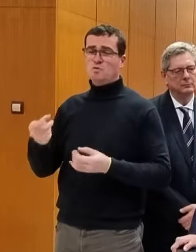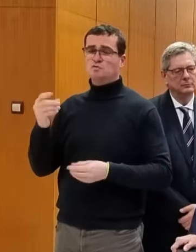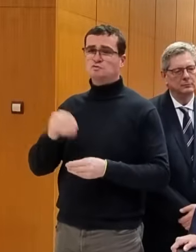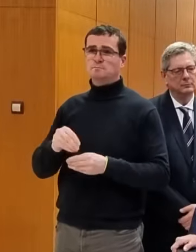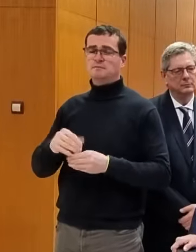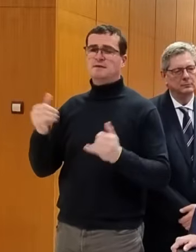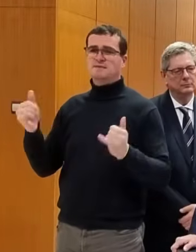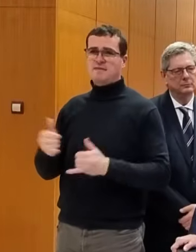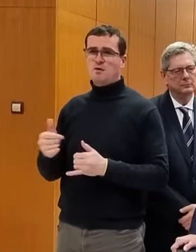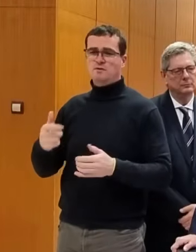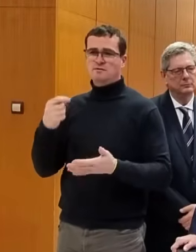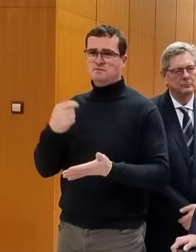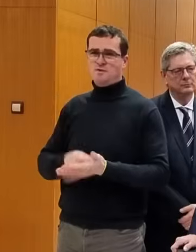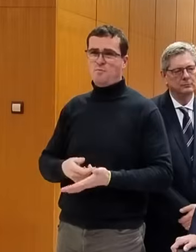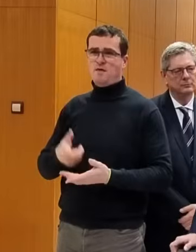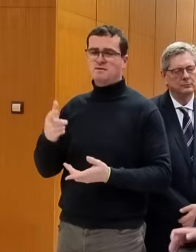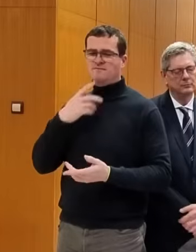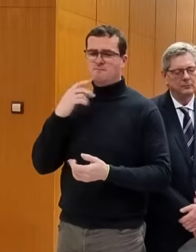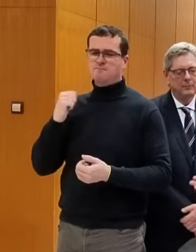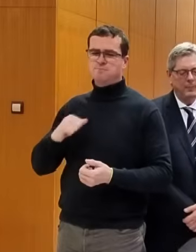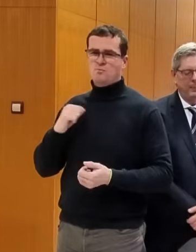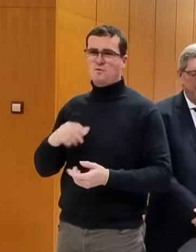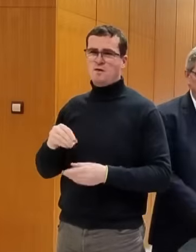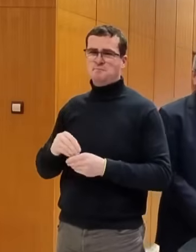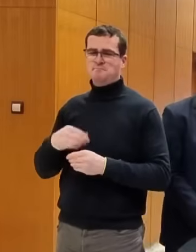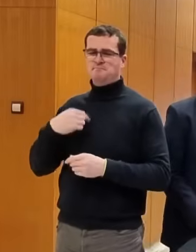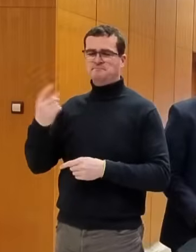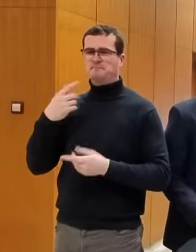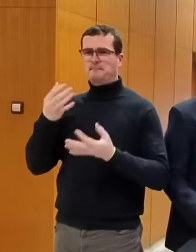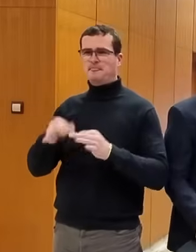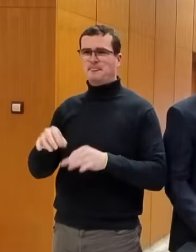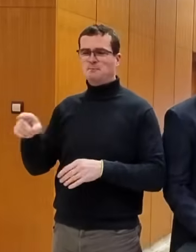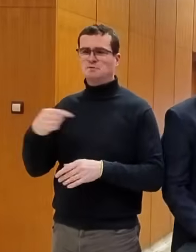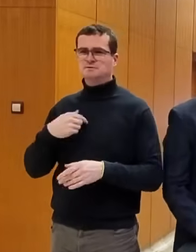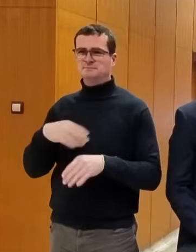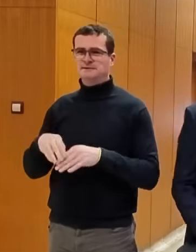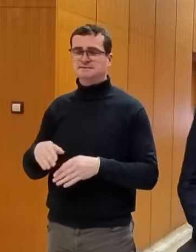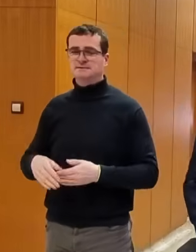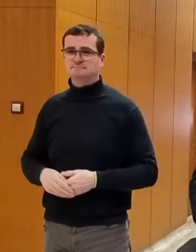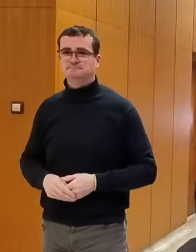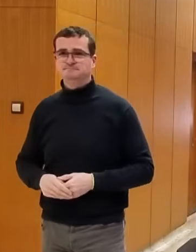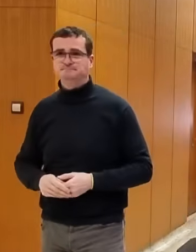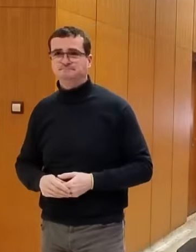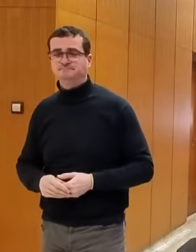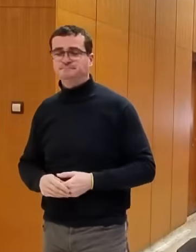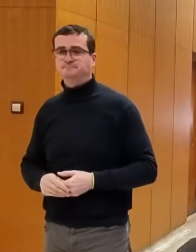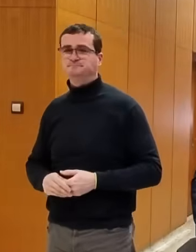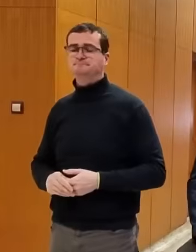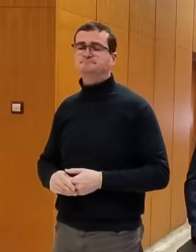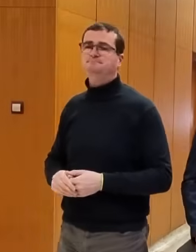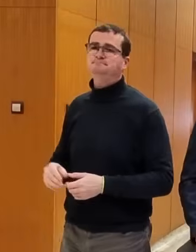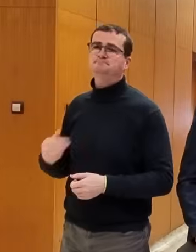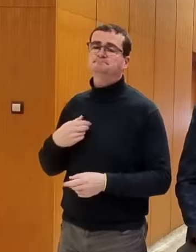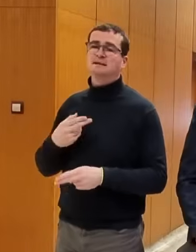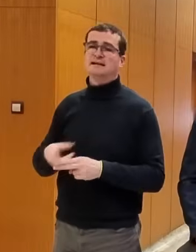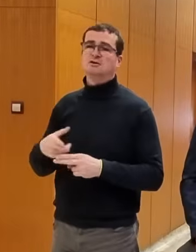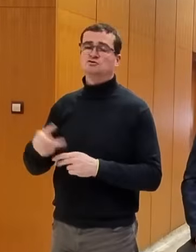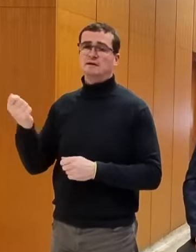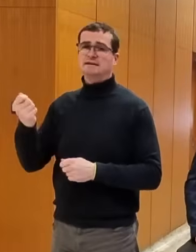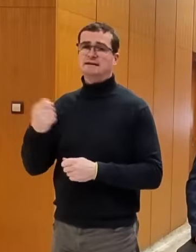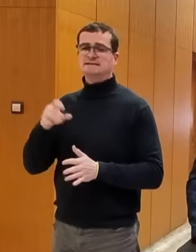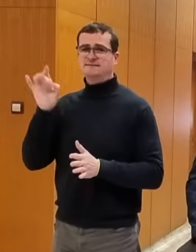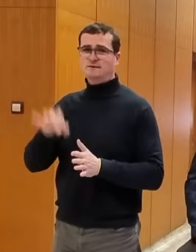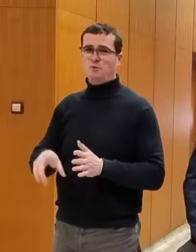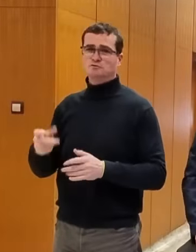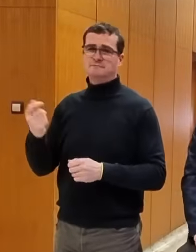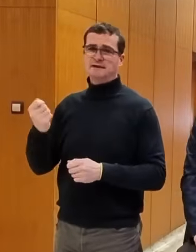sú, naozaj sa to neoplatí, bude to veľmi bolestivé, ale myslím, že podrobnosti povie pán minister. Áno, my sme sa zaoberali tým, že či tento trest úplne vylúčime z